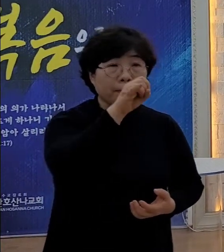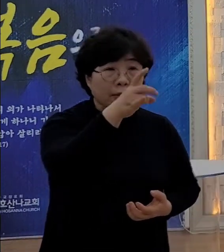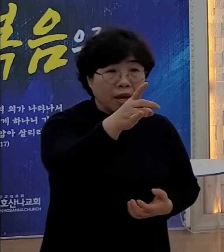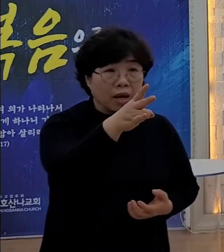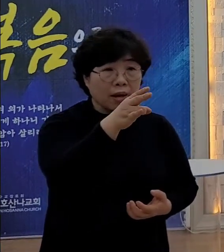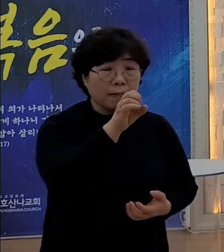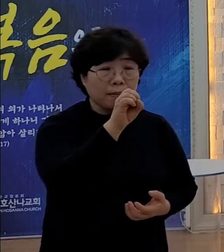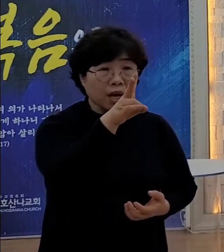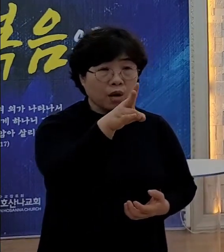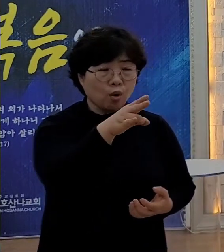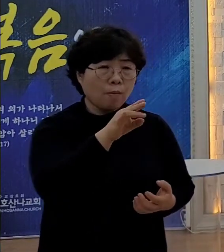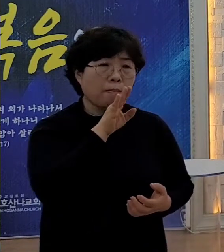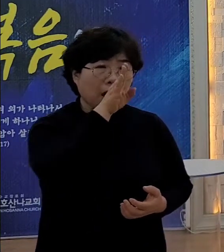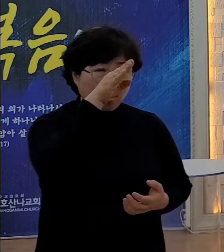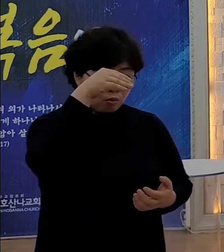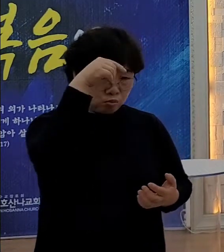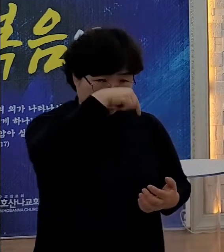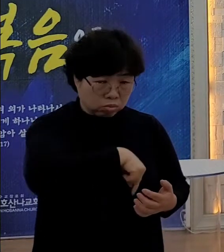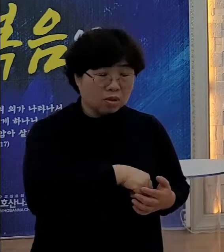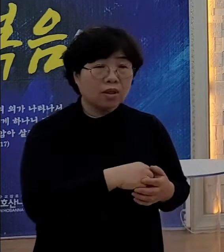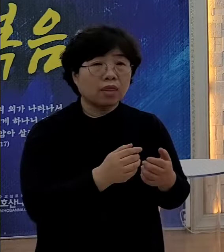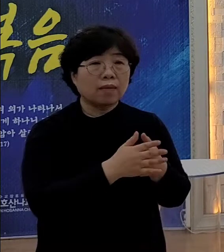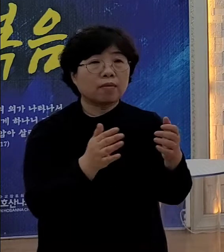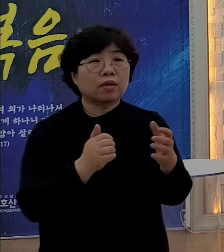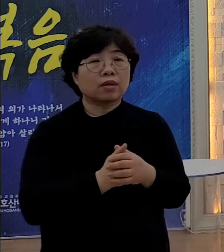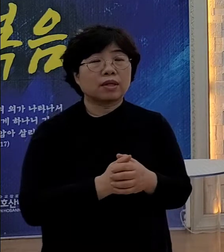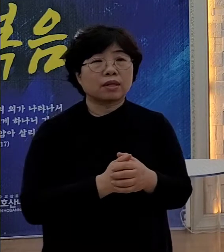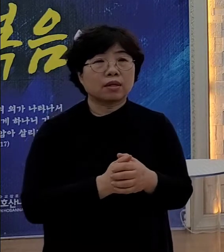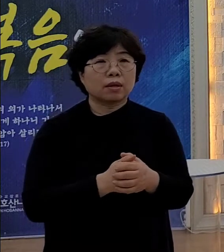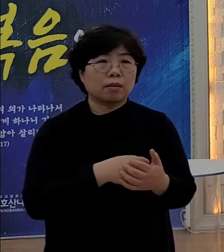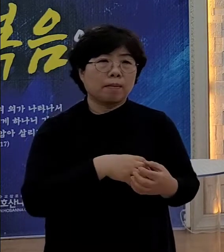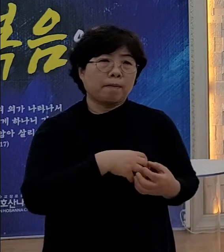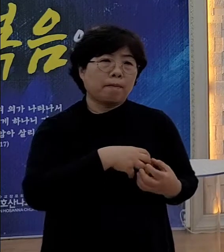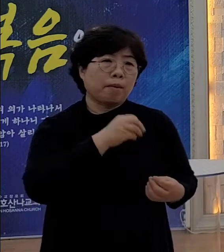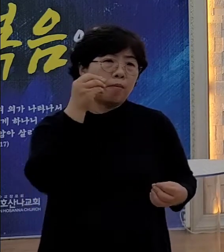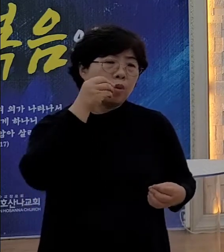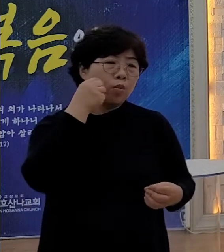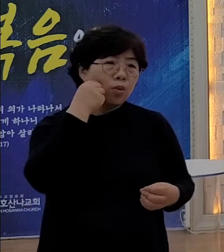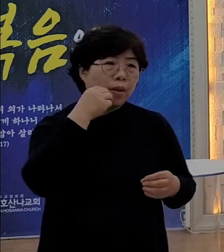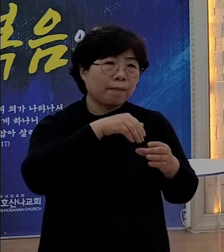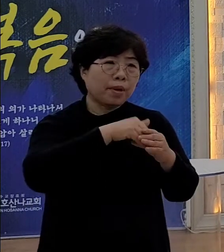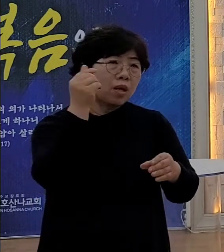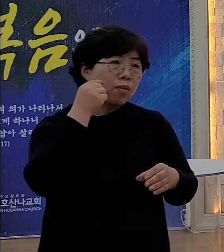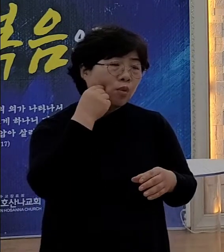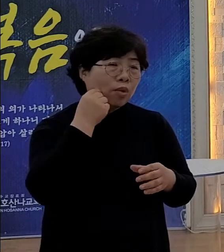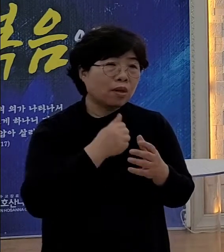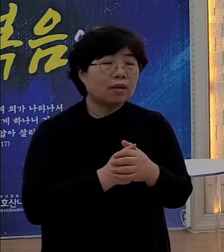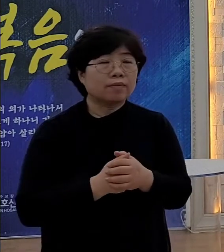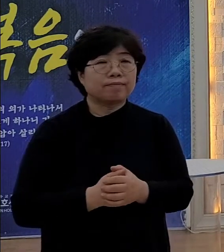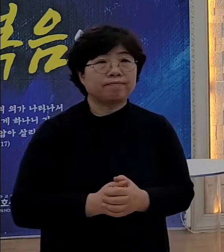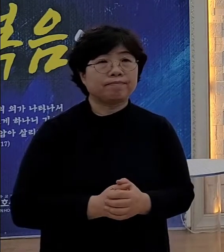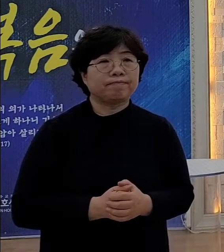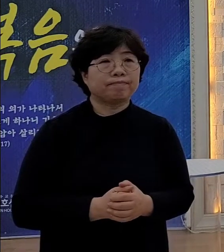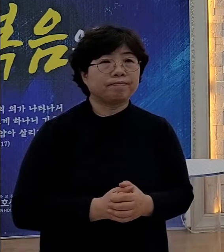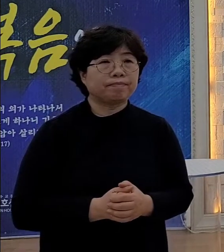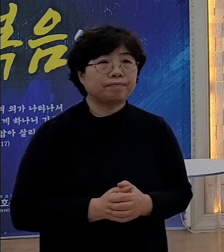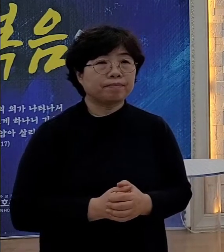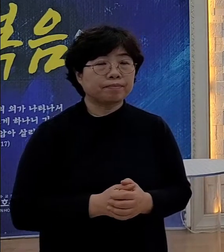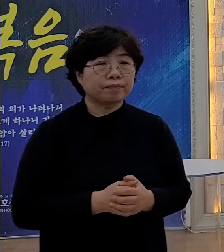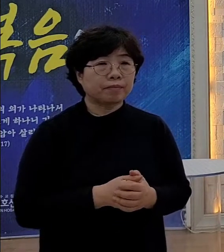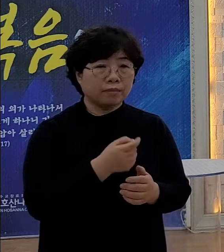이 미세먼지가 들어가자는 이게 빼낼 수가 없대요. 미세먼지는. 이게 문제예요. 근데